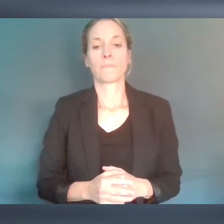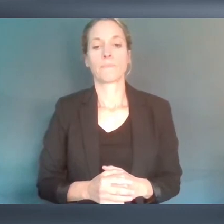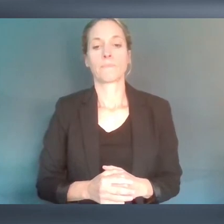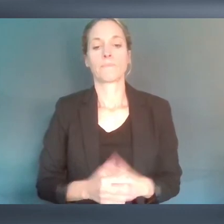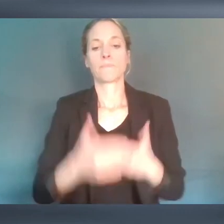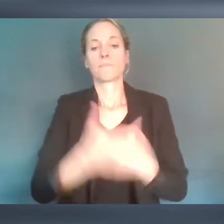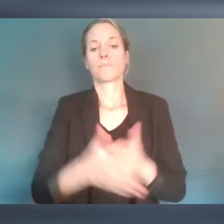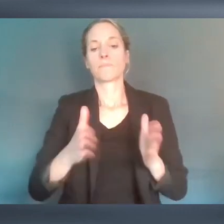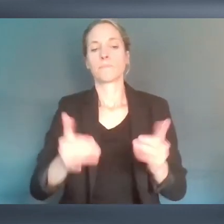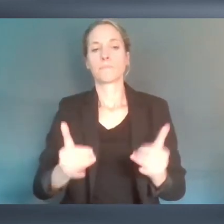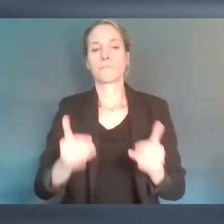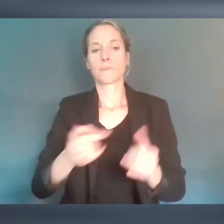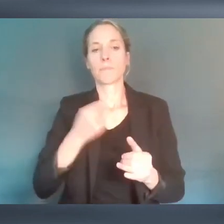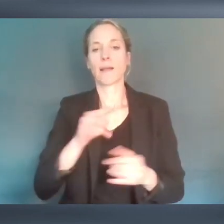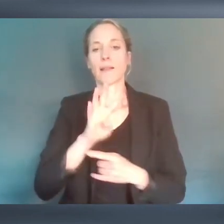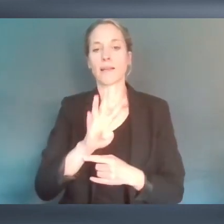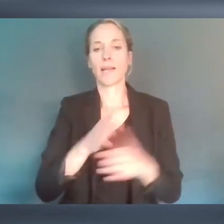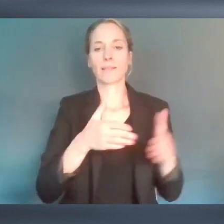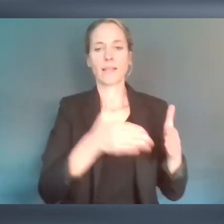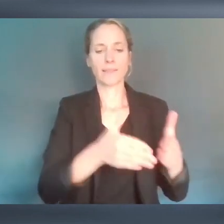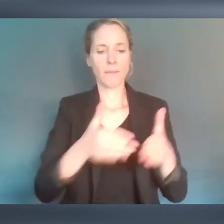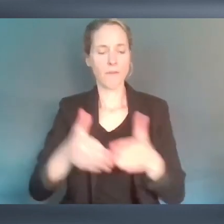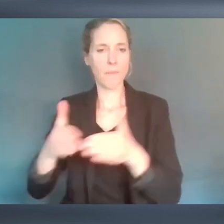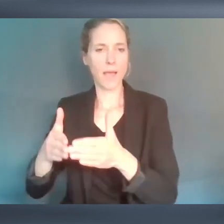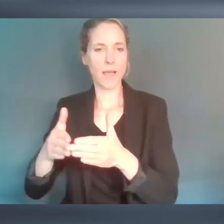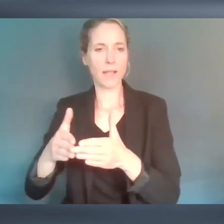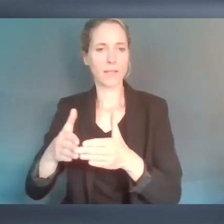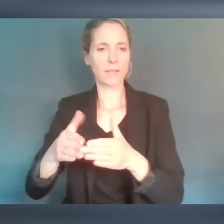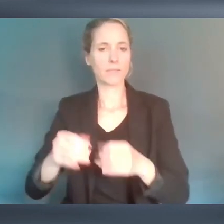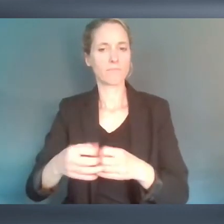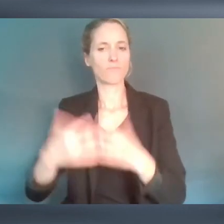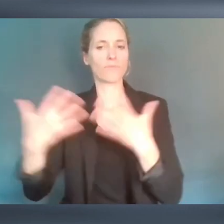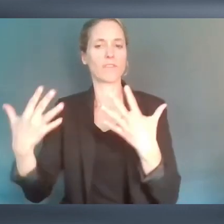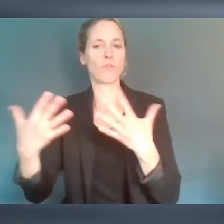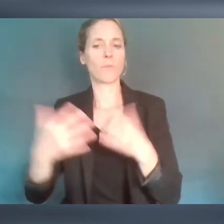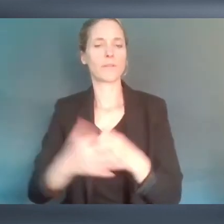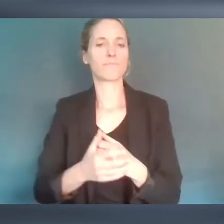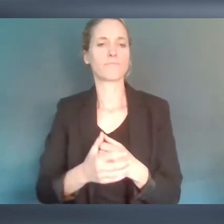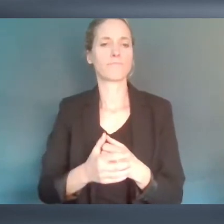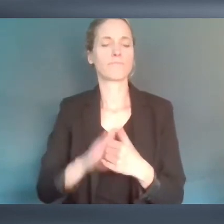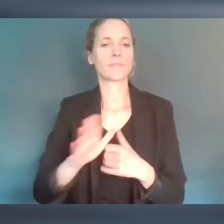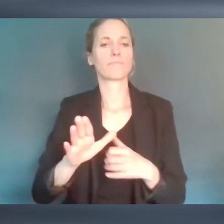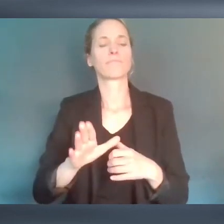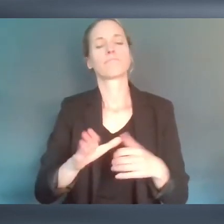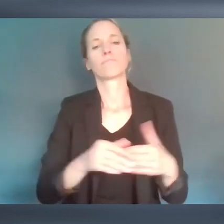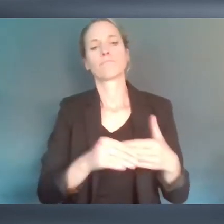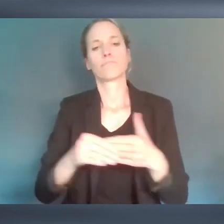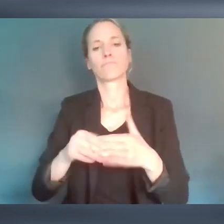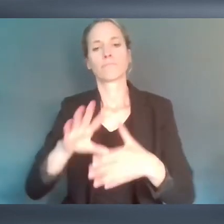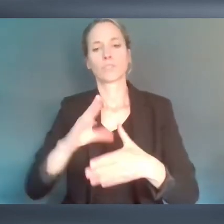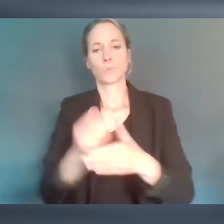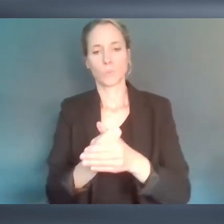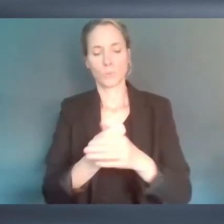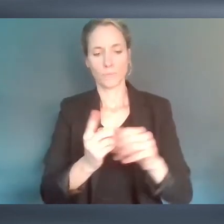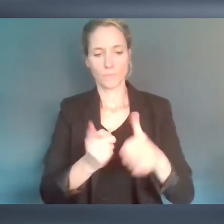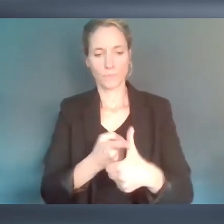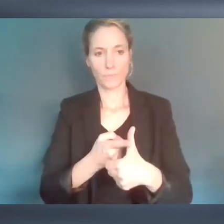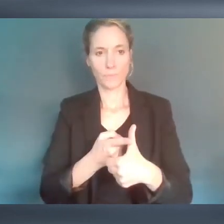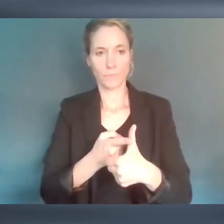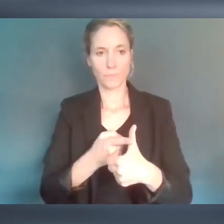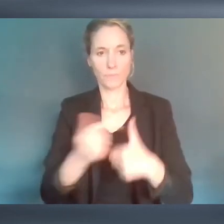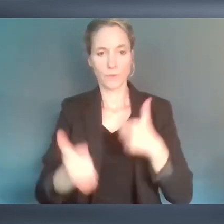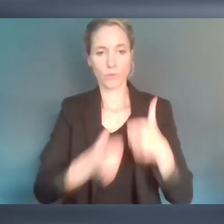domaines qui sont développés dans l'approche du leadership inclusif. C'est pratiquer la conscience de